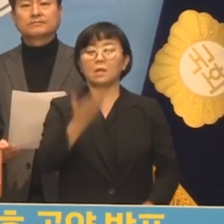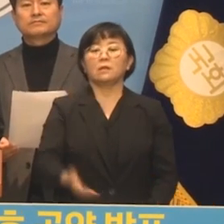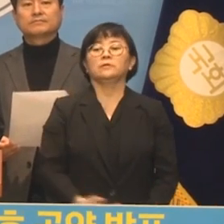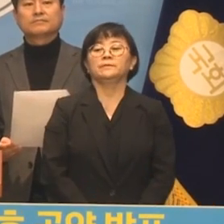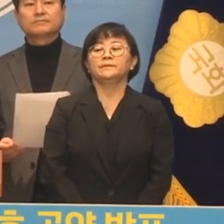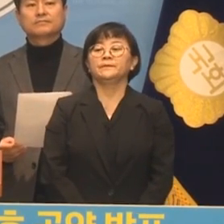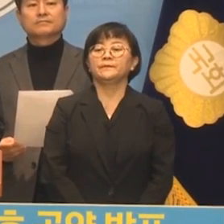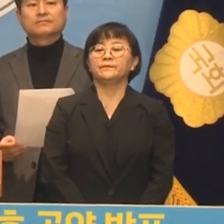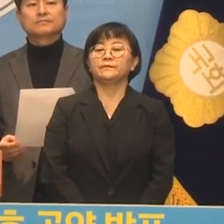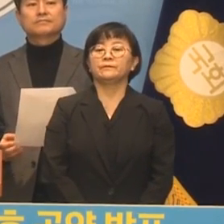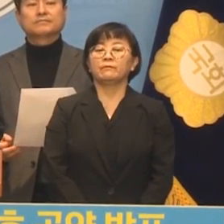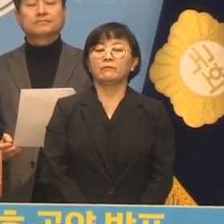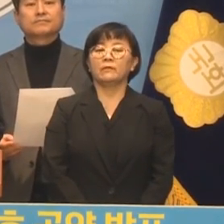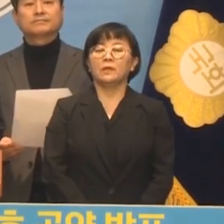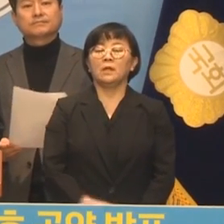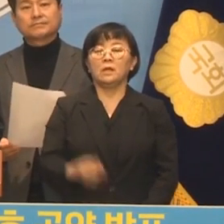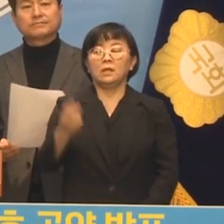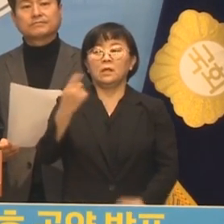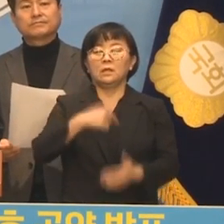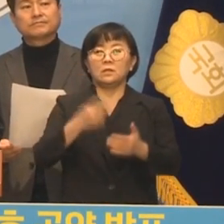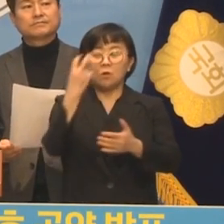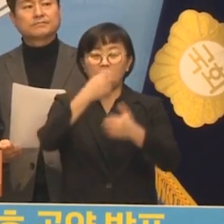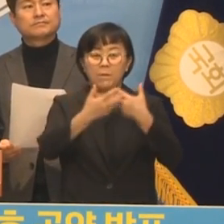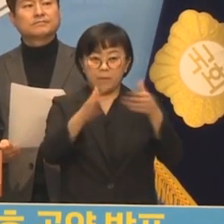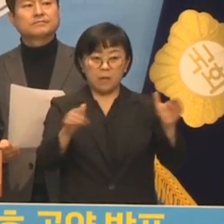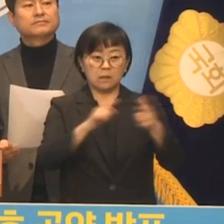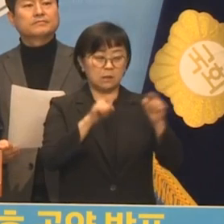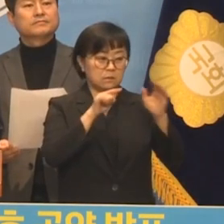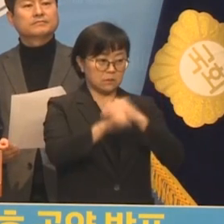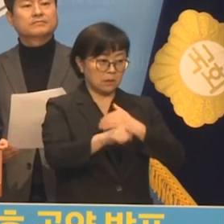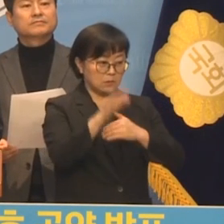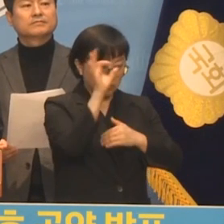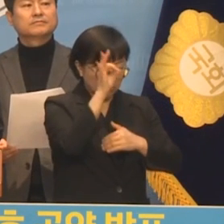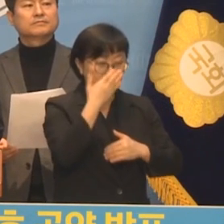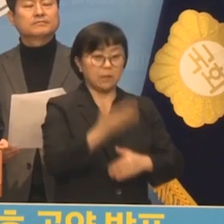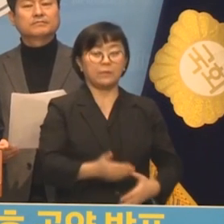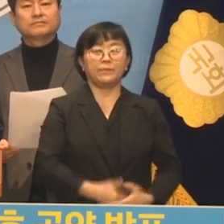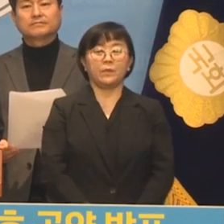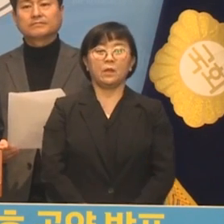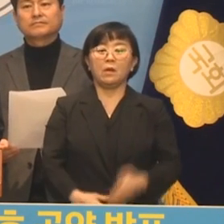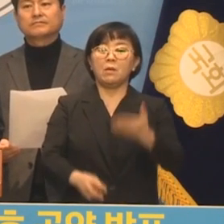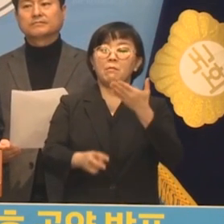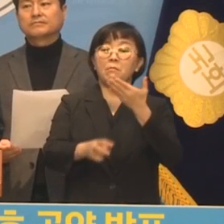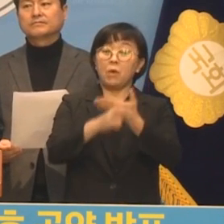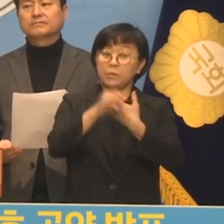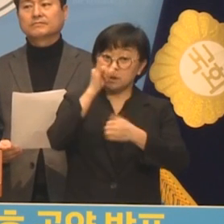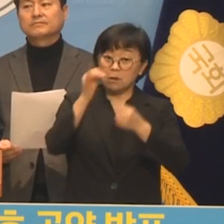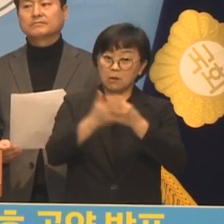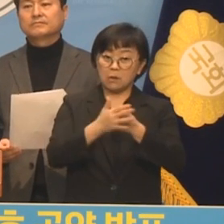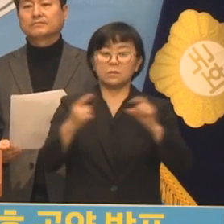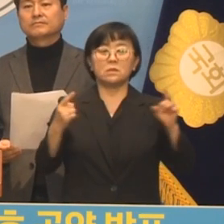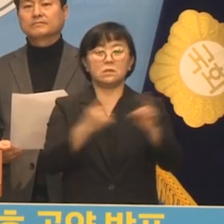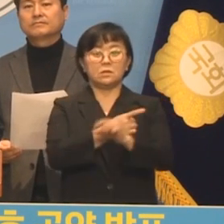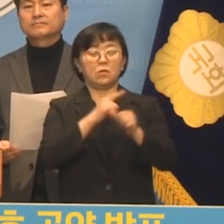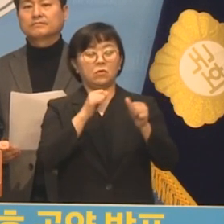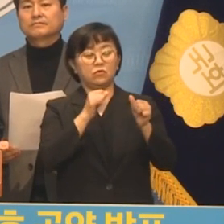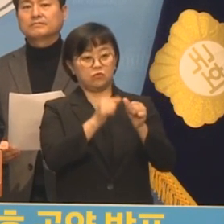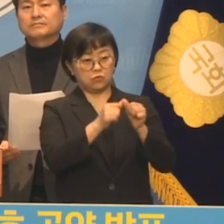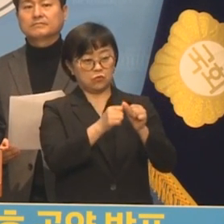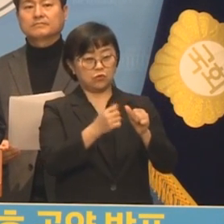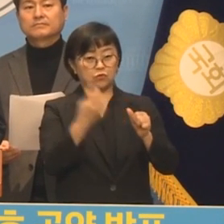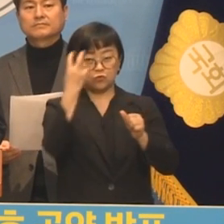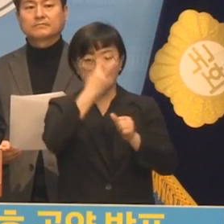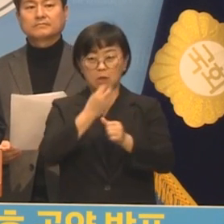있고 점검반을 구성해 현장 조사를 할 수 있으며 위법사항에 대한 시정요구 및